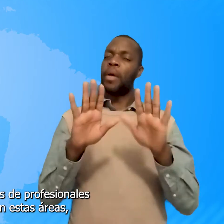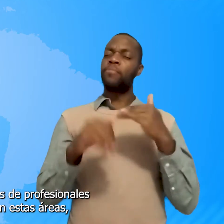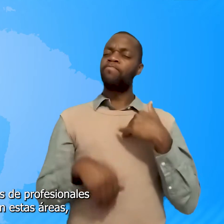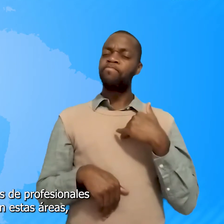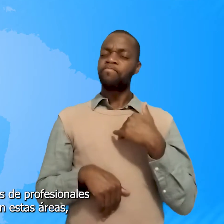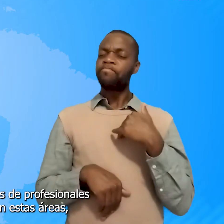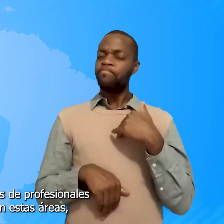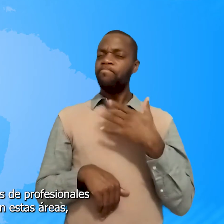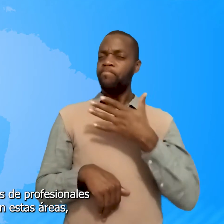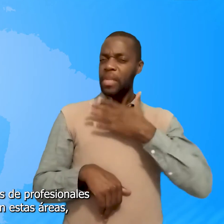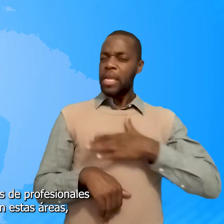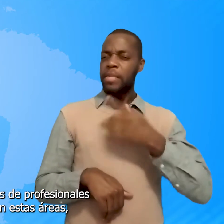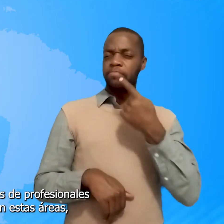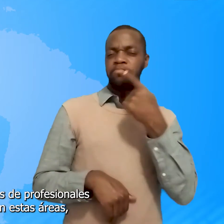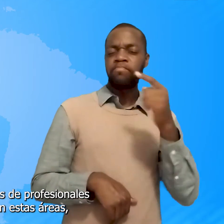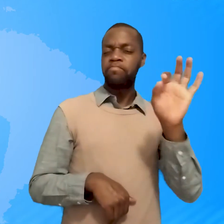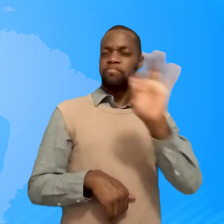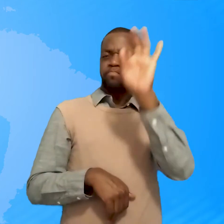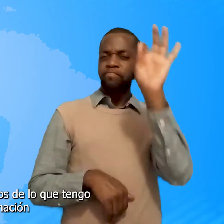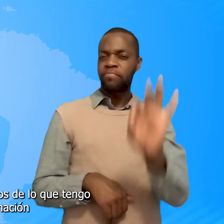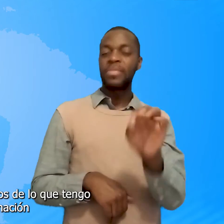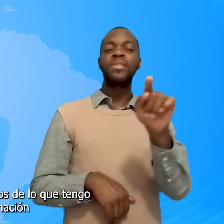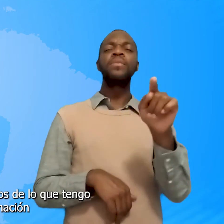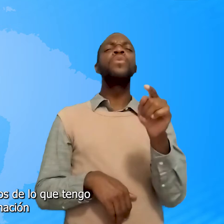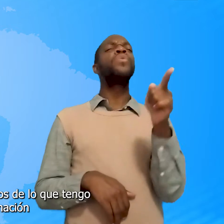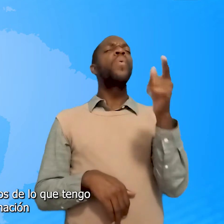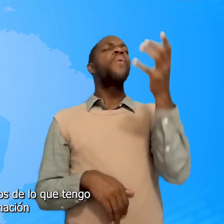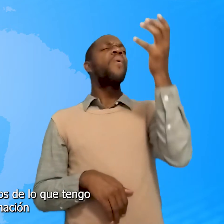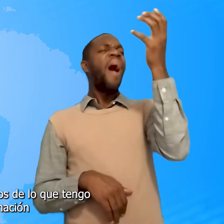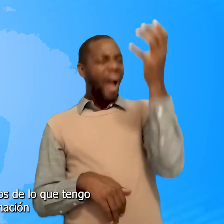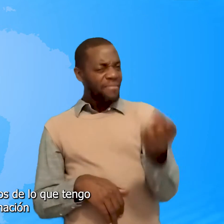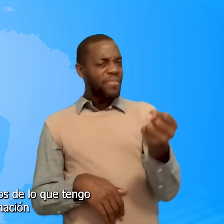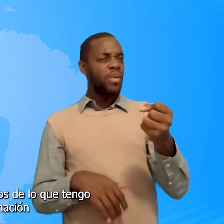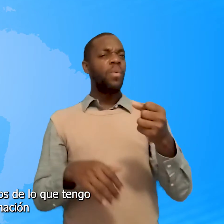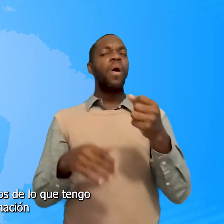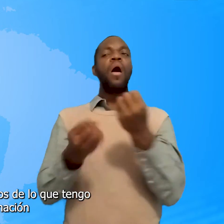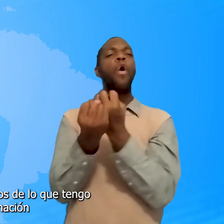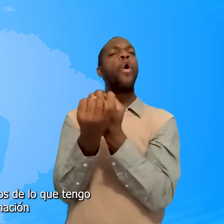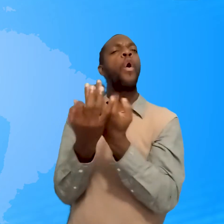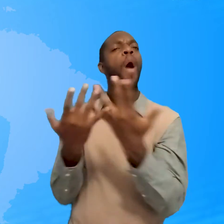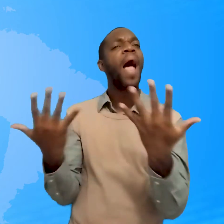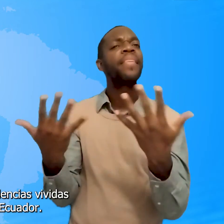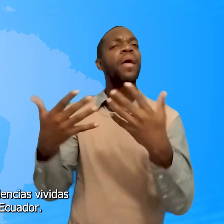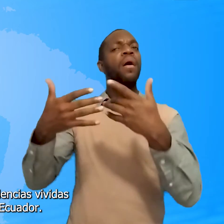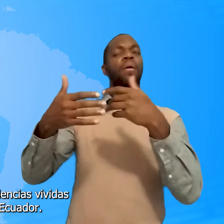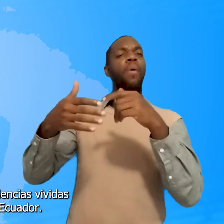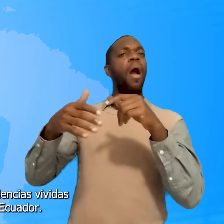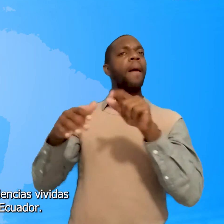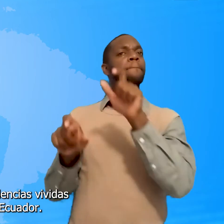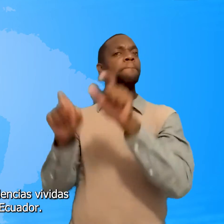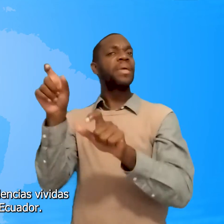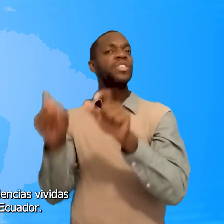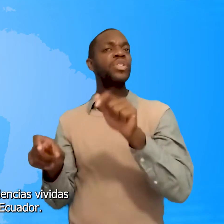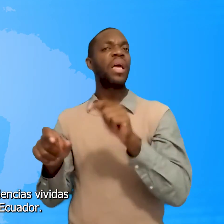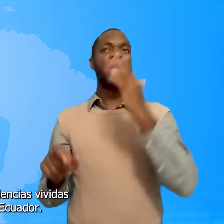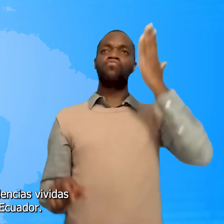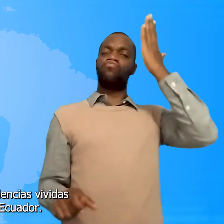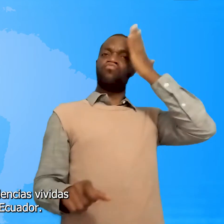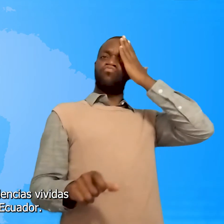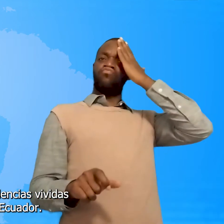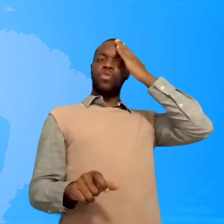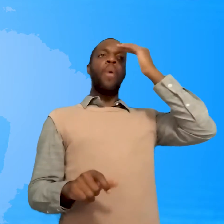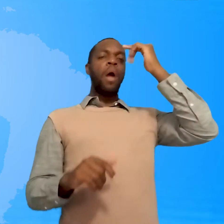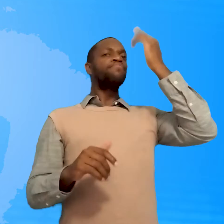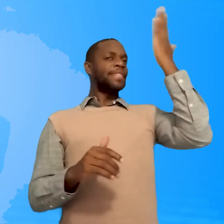profesionales capacitados en estas áreas? Ya que por lo menos de lo que tengo información y de las experiencias vividas aquí